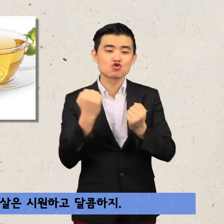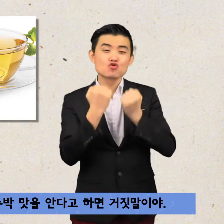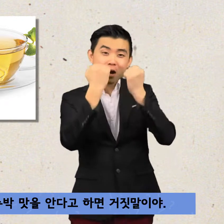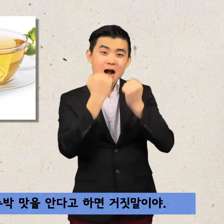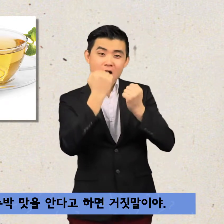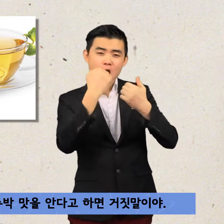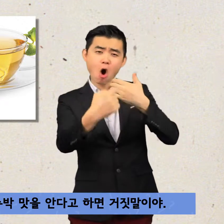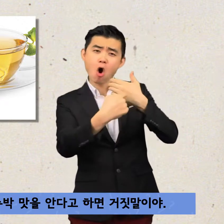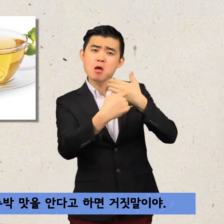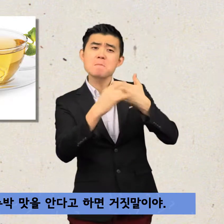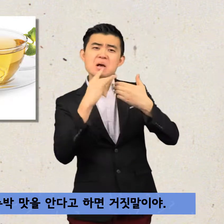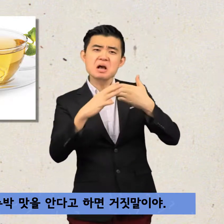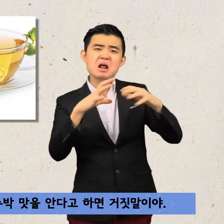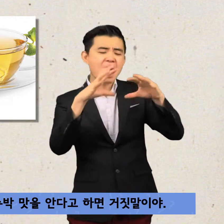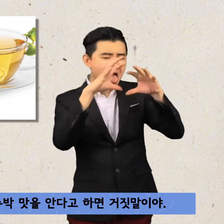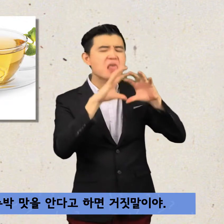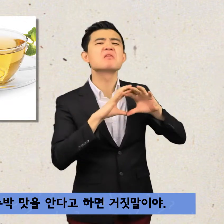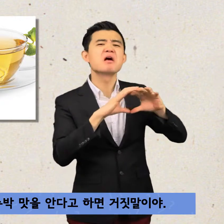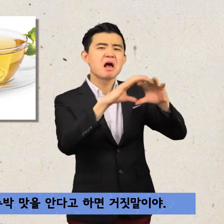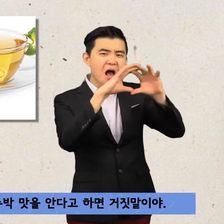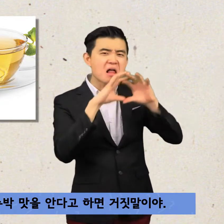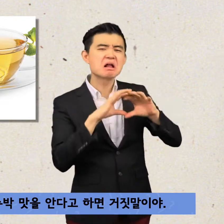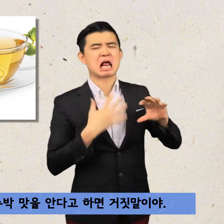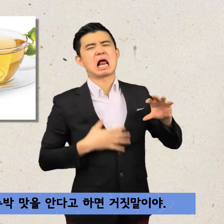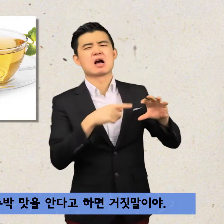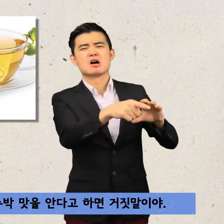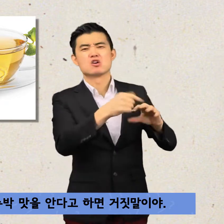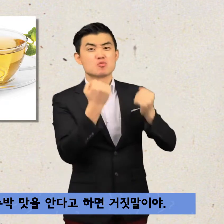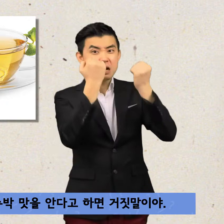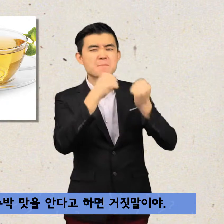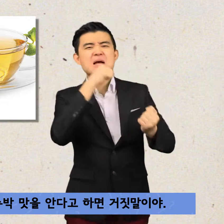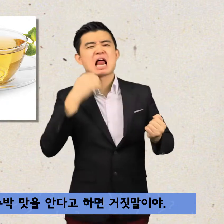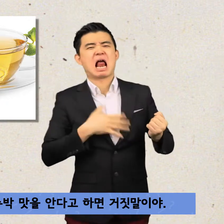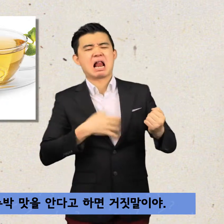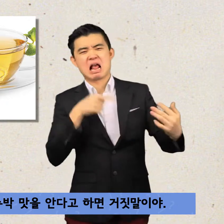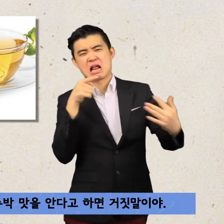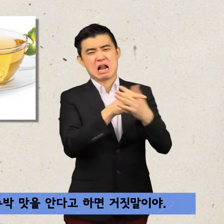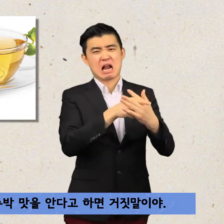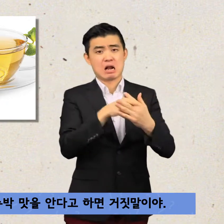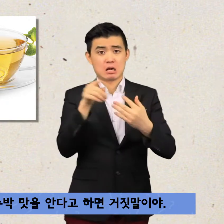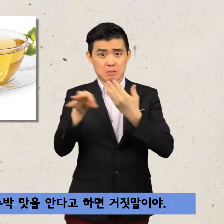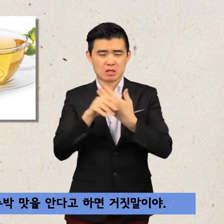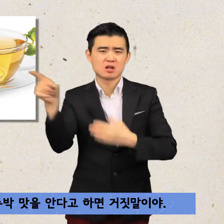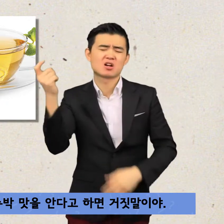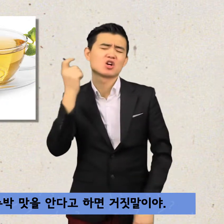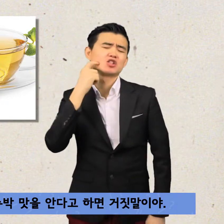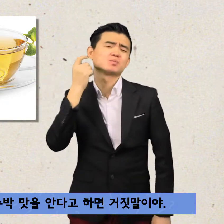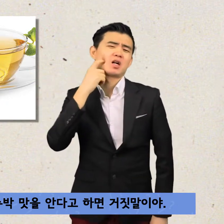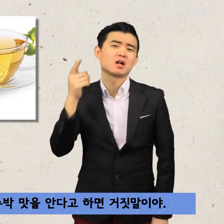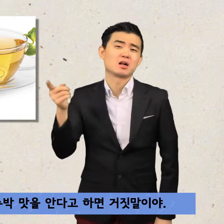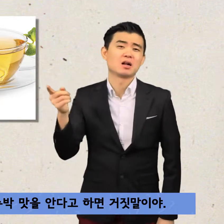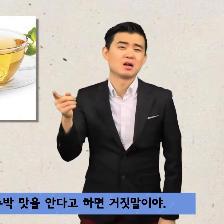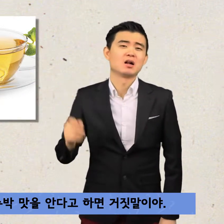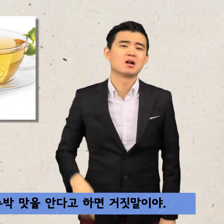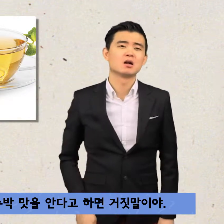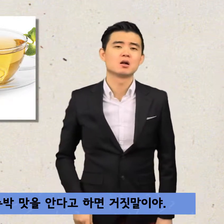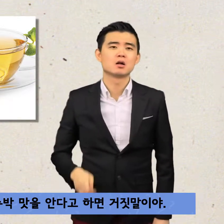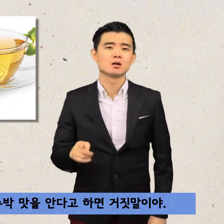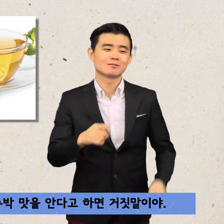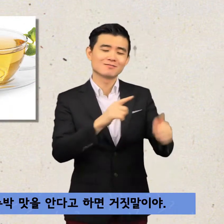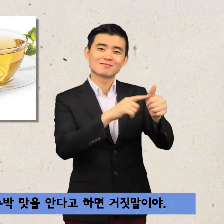그러니까 수박 겉만 핥아보고 수박 맛을 안다고 하면 거짓말이야.